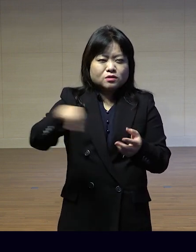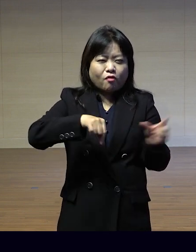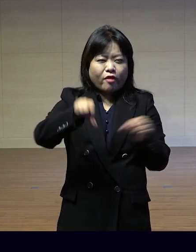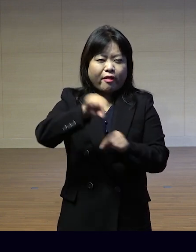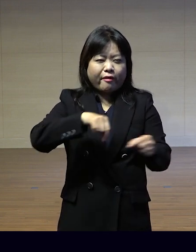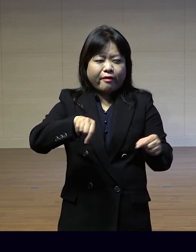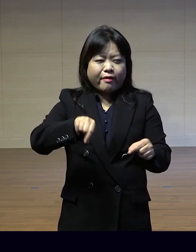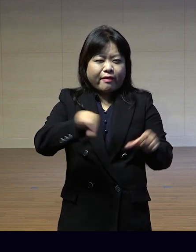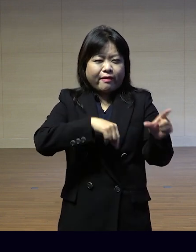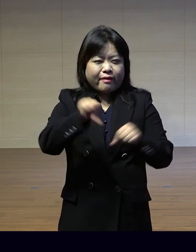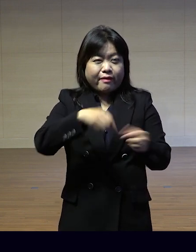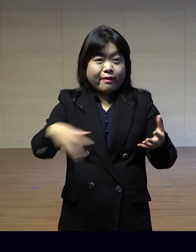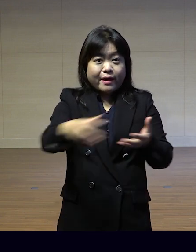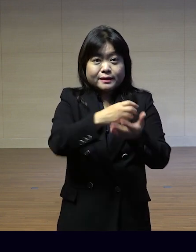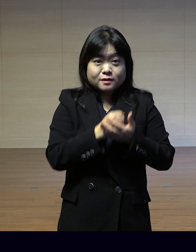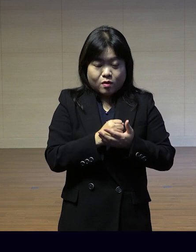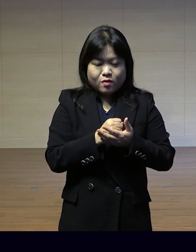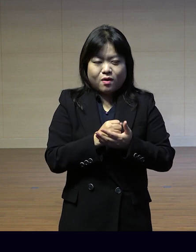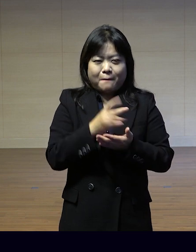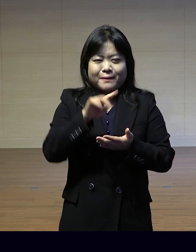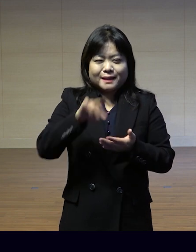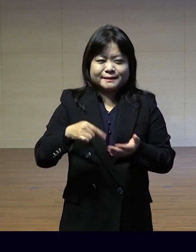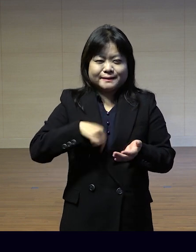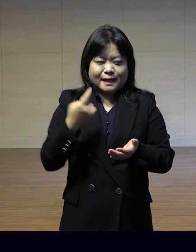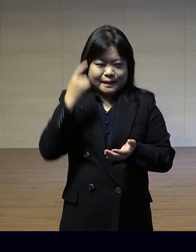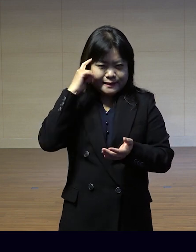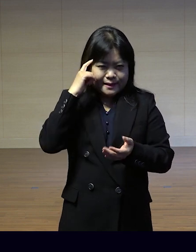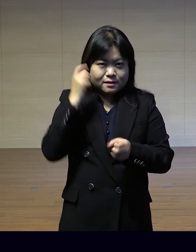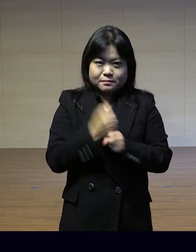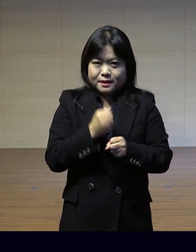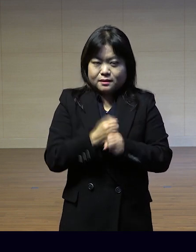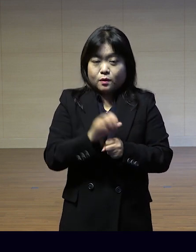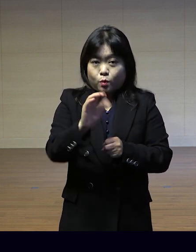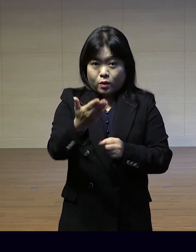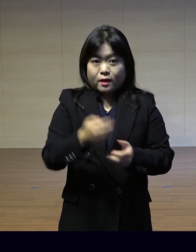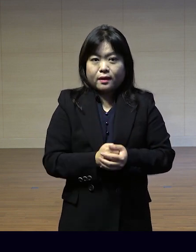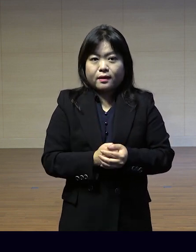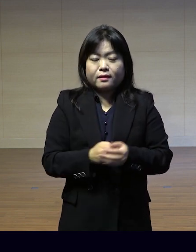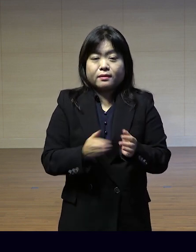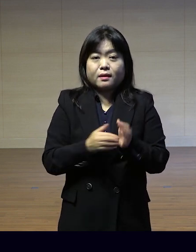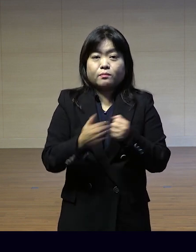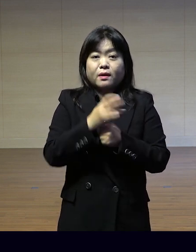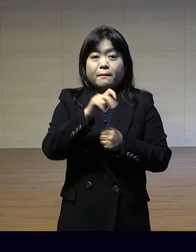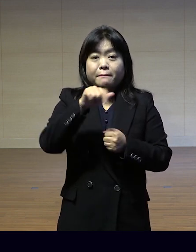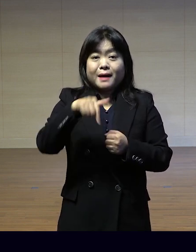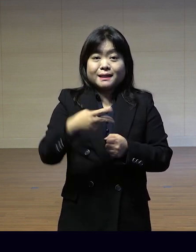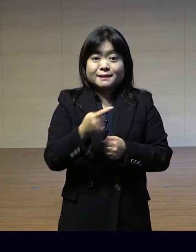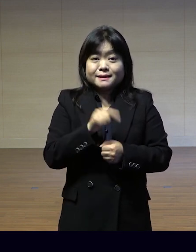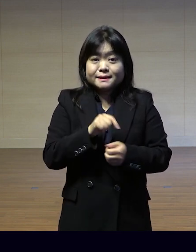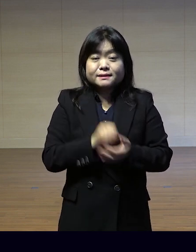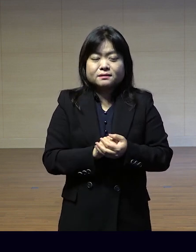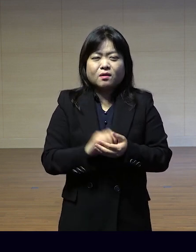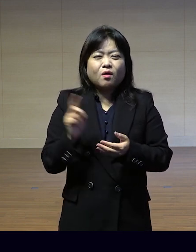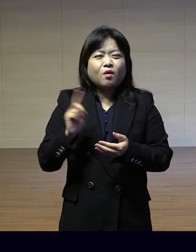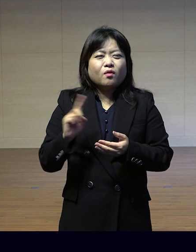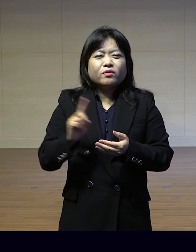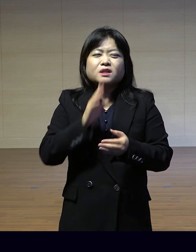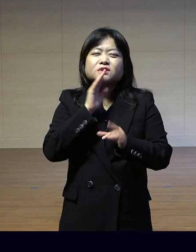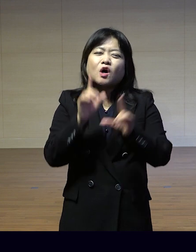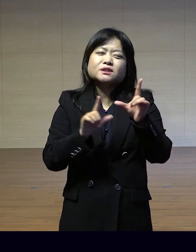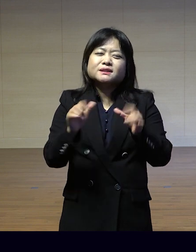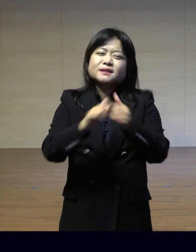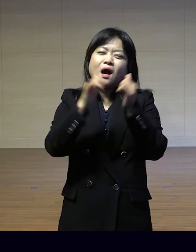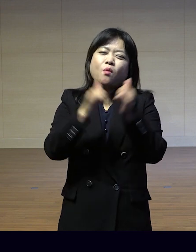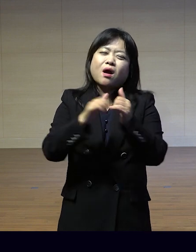선택을 해서 자기의 이제 사상을 만들어냈는데, 막스는 어떤 이 현실